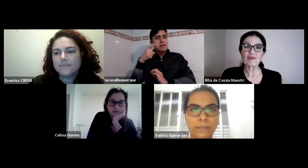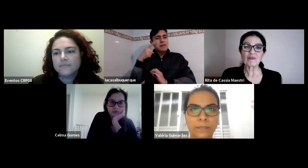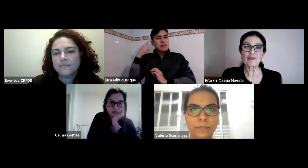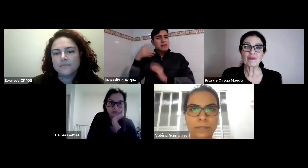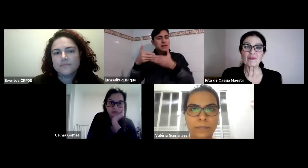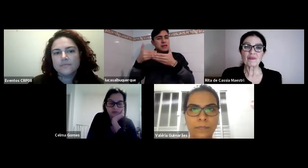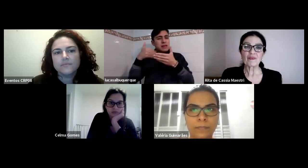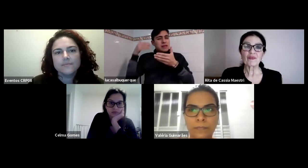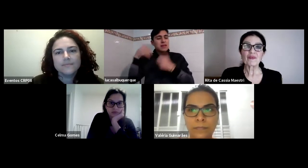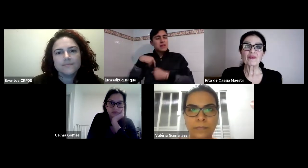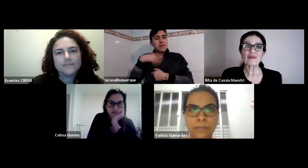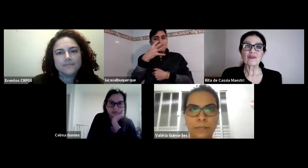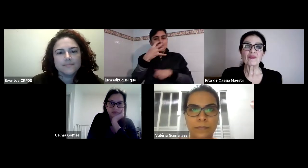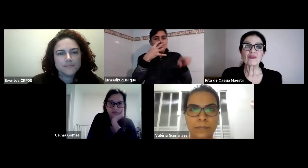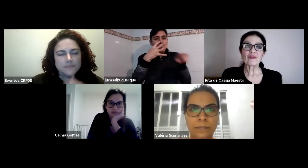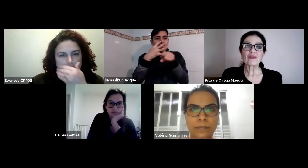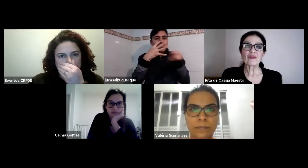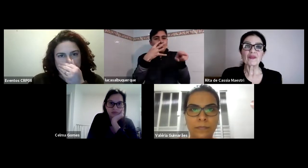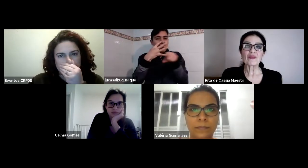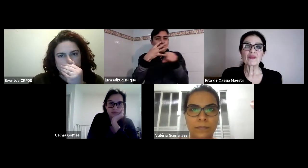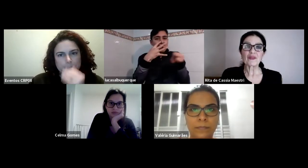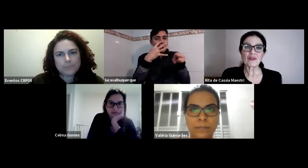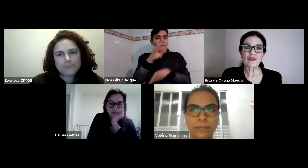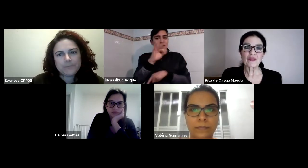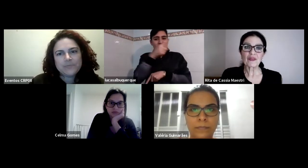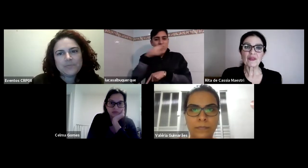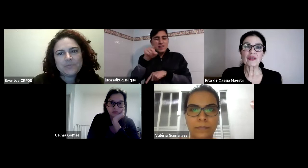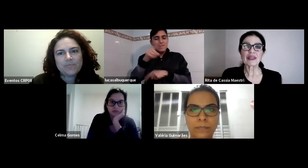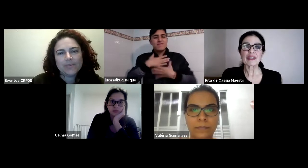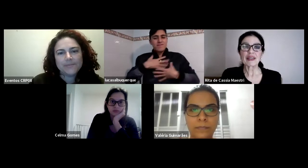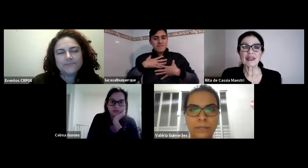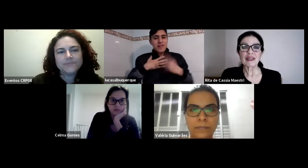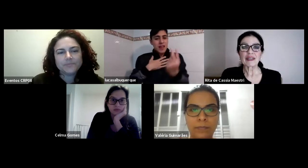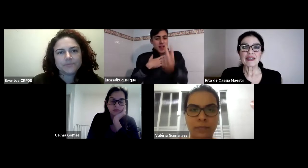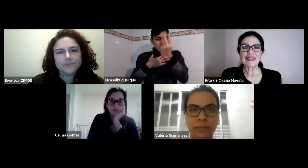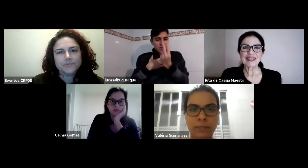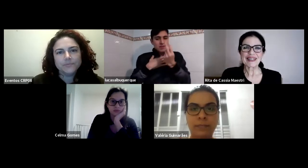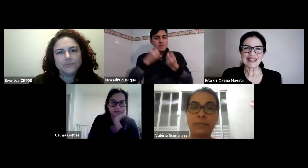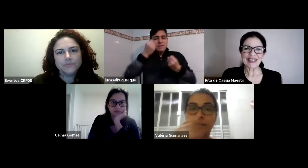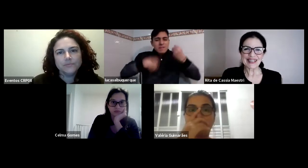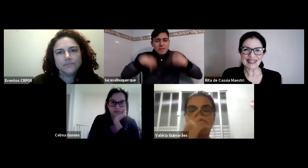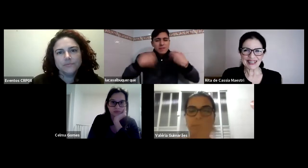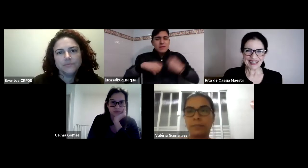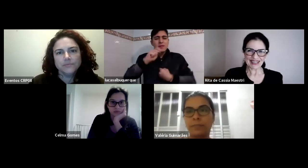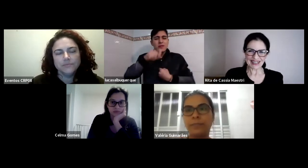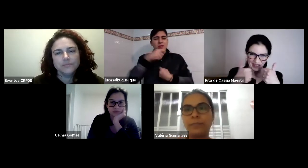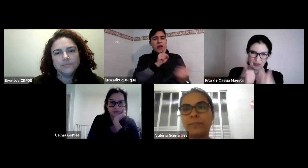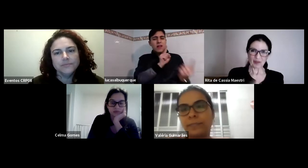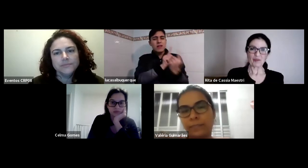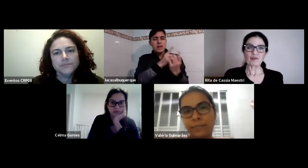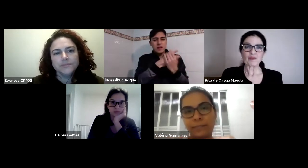sou fã das duas e estou muito feliz aqui por hoje elas estarem falando sobre o atendimento bilíngue,